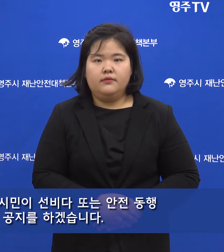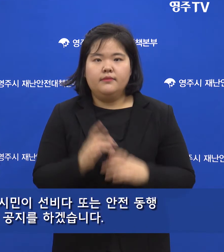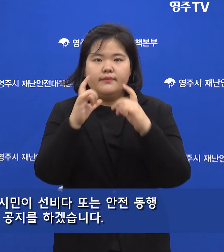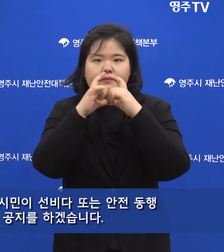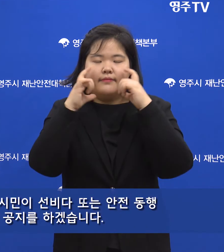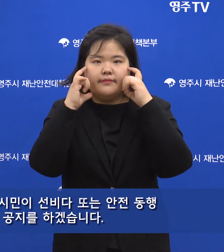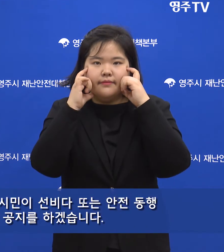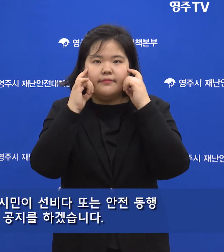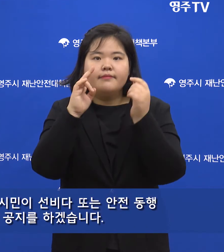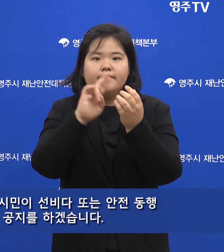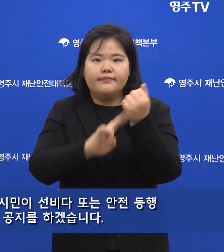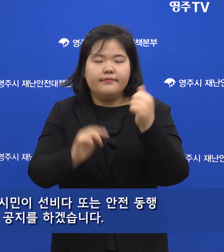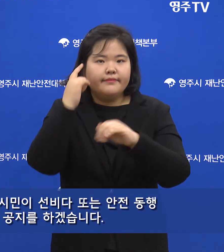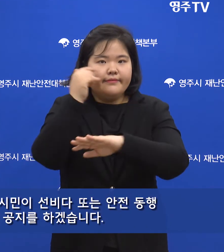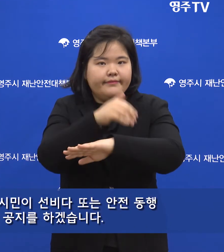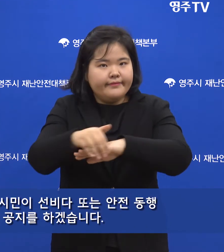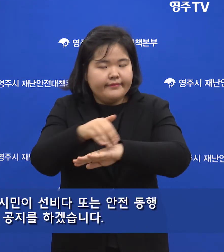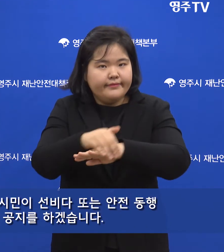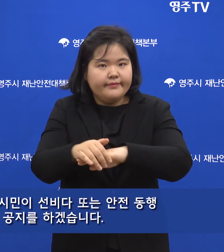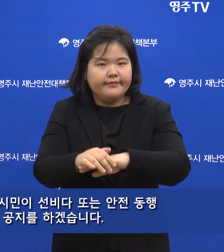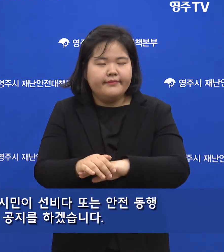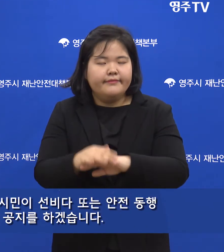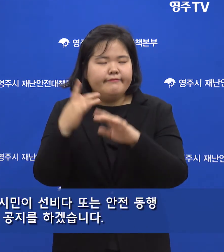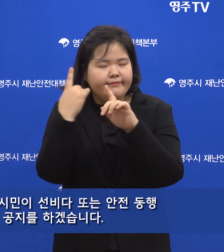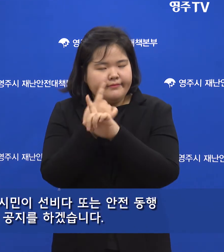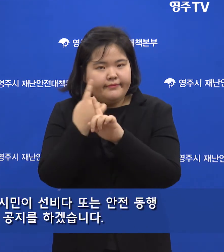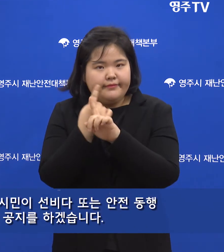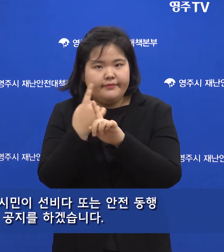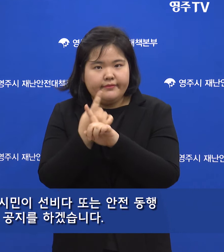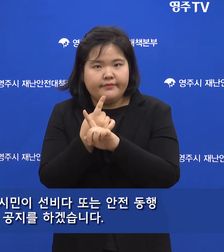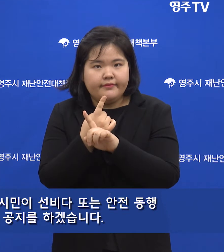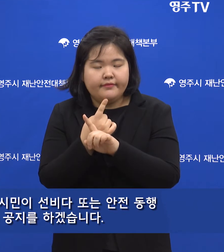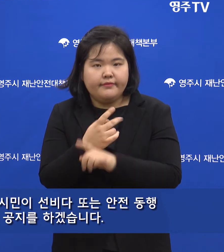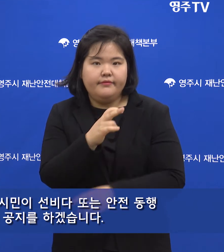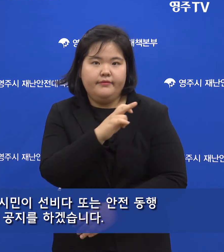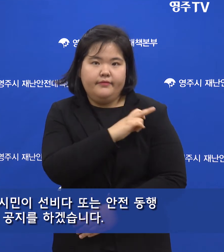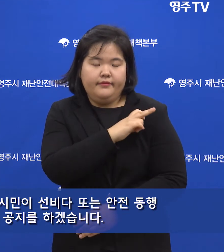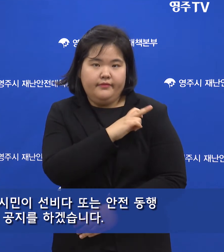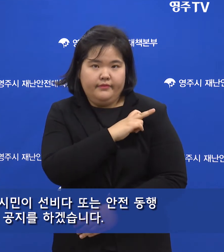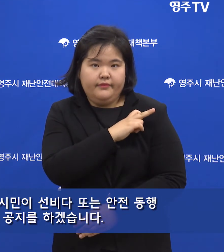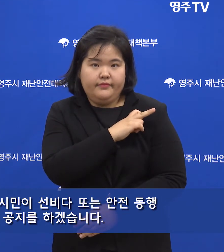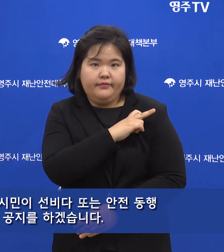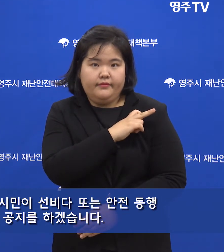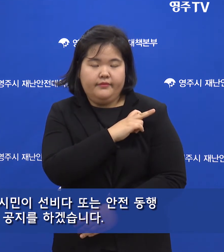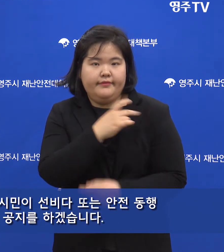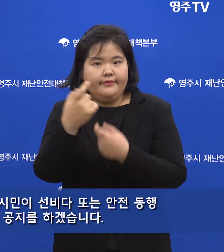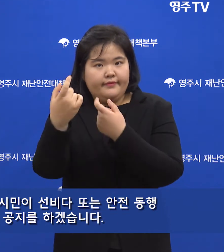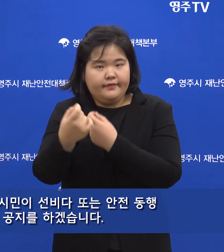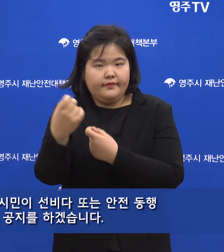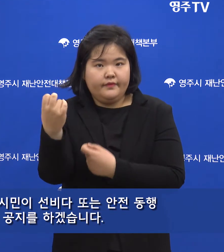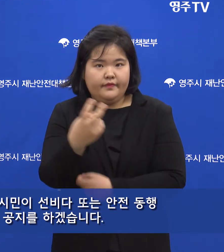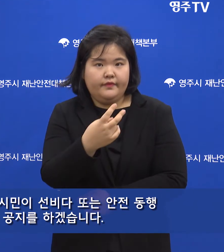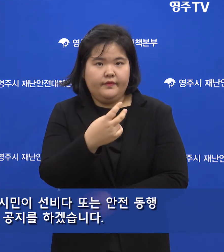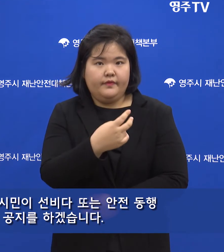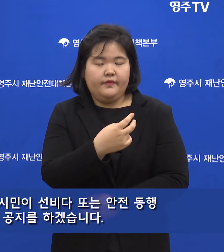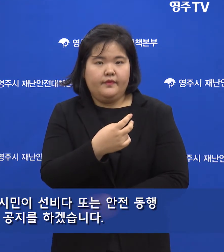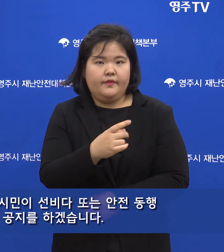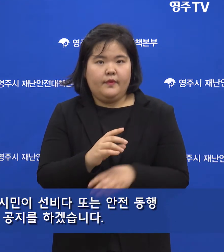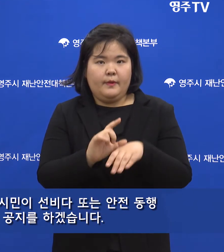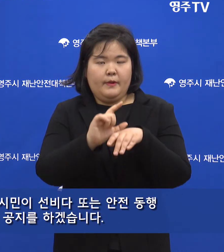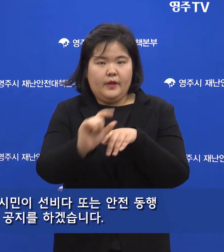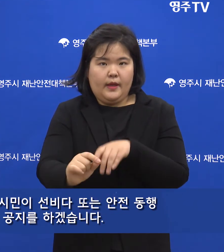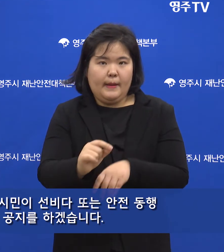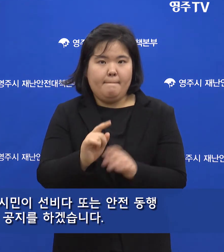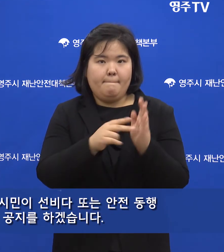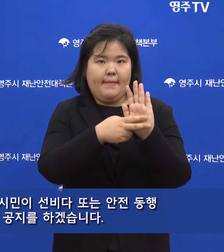마스크 판매 계획은 매일 저희가 이 시민이 선비다 또는 안전동행, 읍면동 밴드,